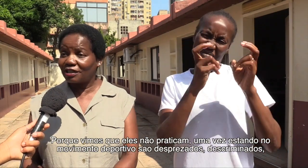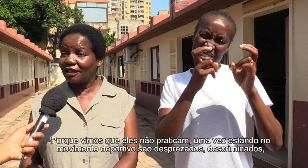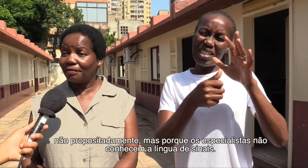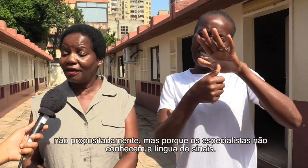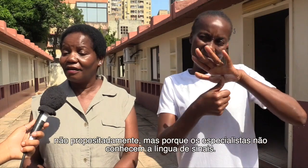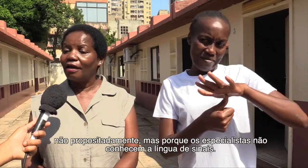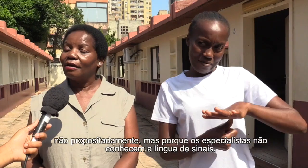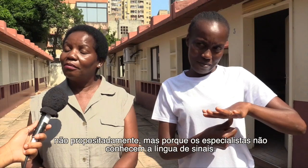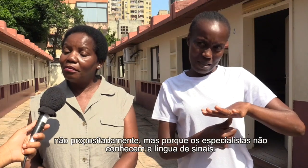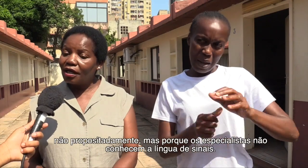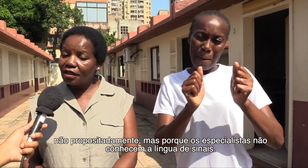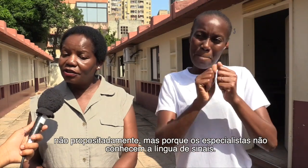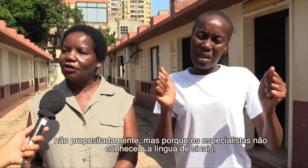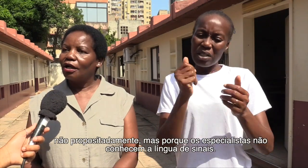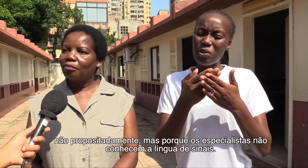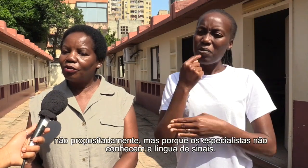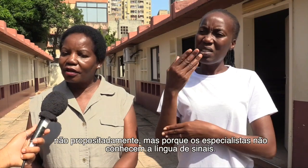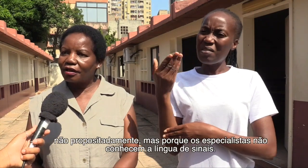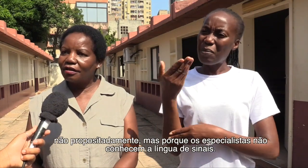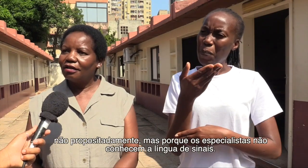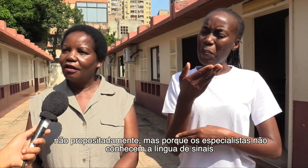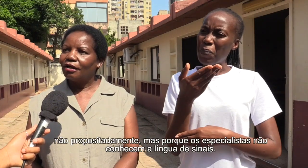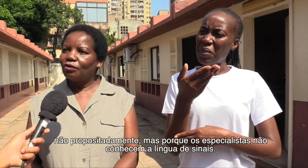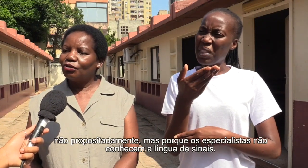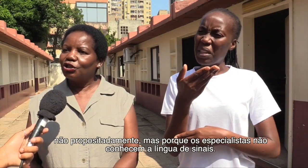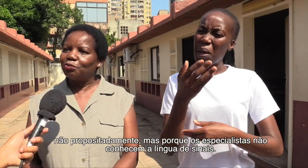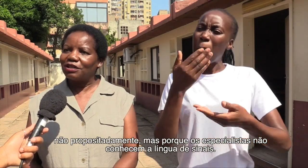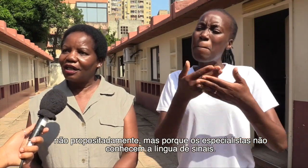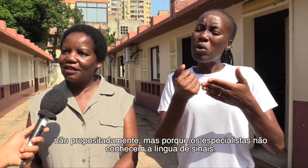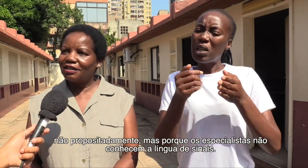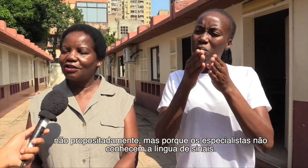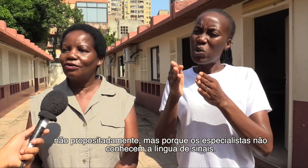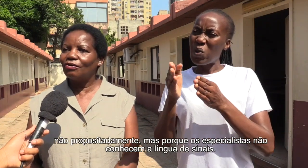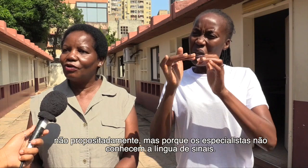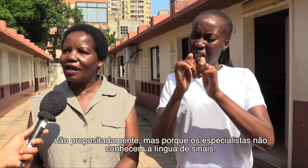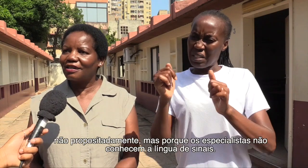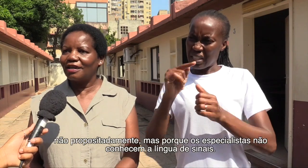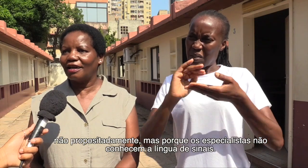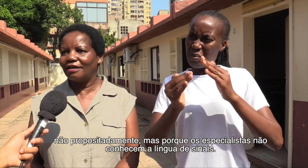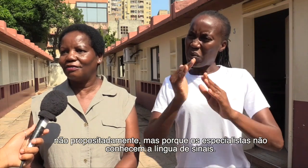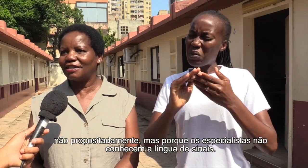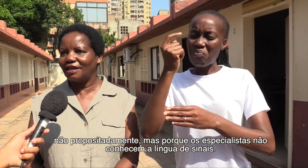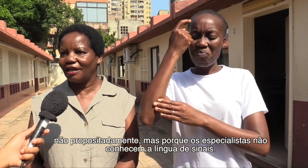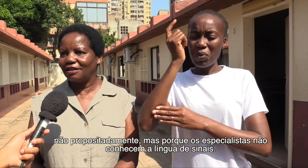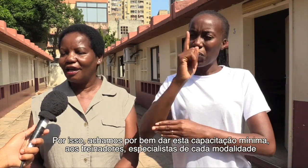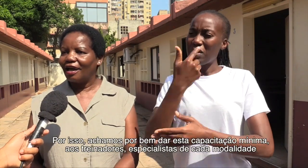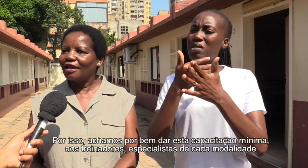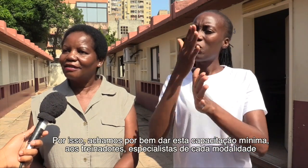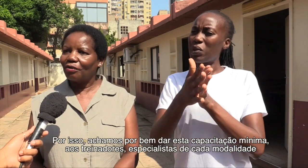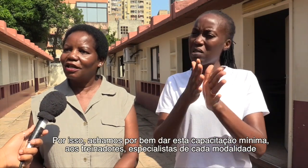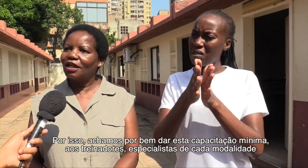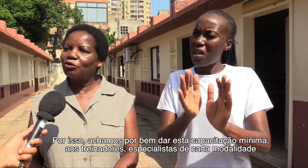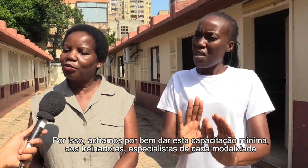propositadamente, mas porque os especialistas não conhecem a língua de sinais.